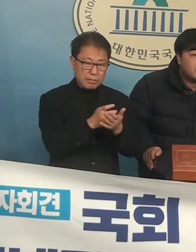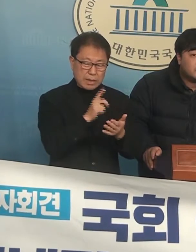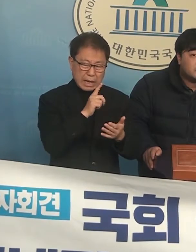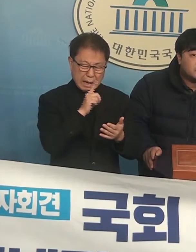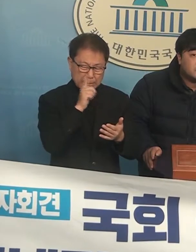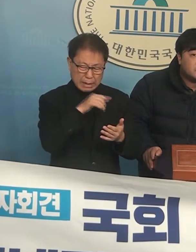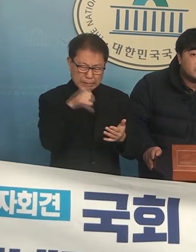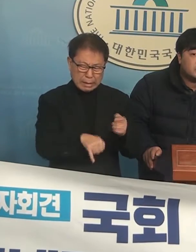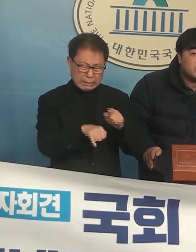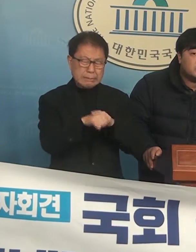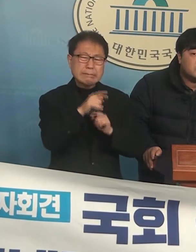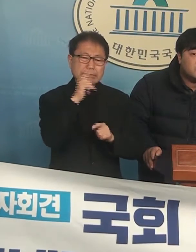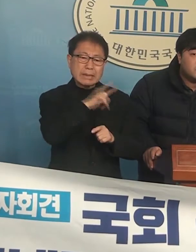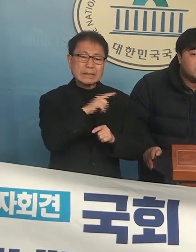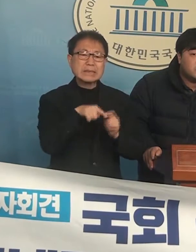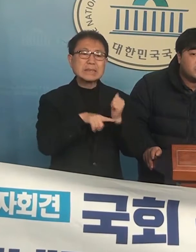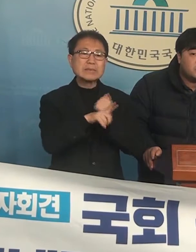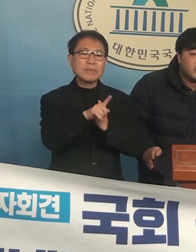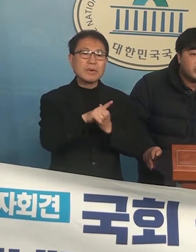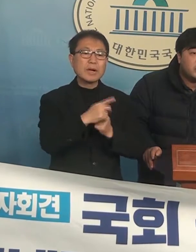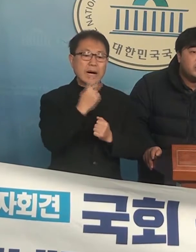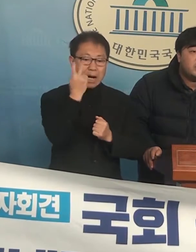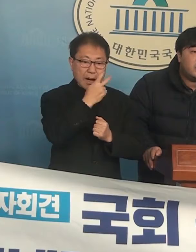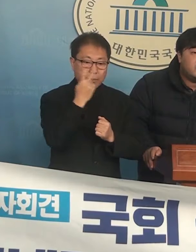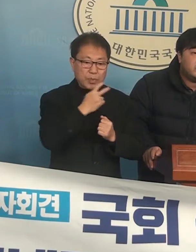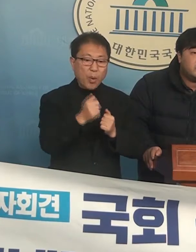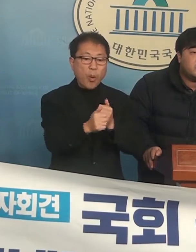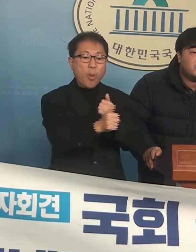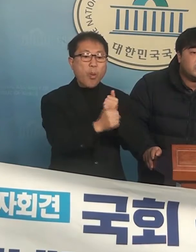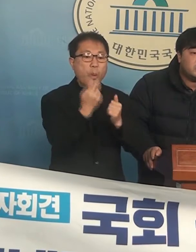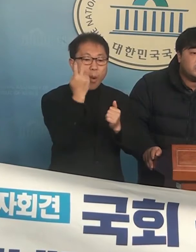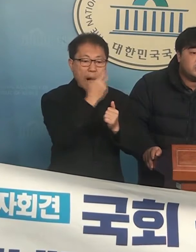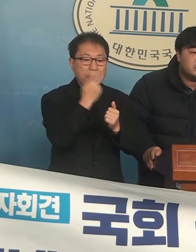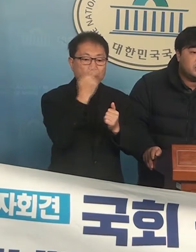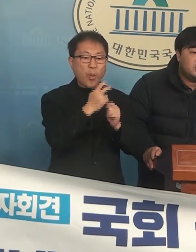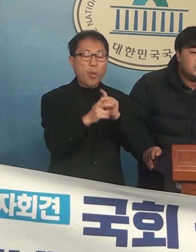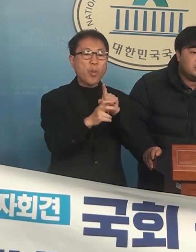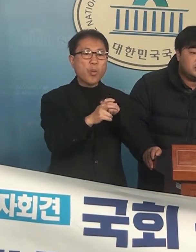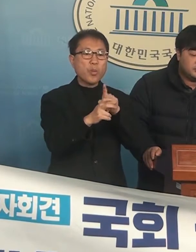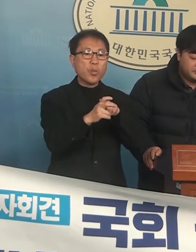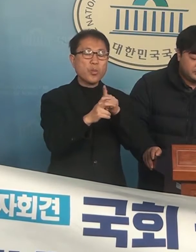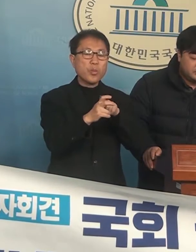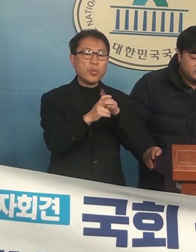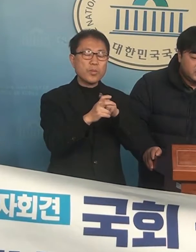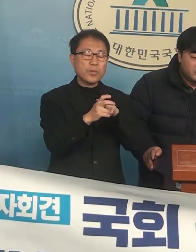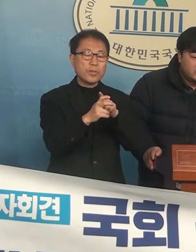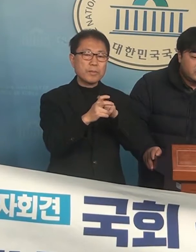것은 앞서 지적된 개인정보 감독기구의 관리 감독 기능을